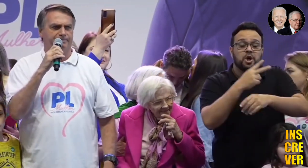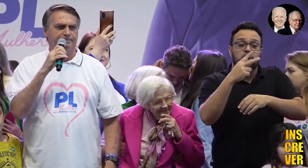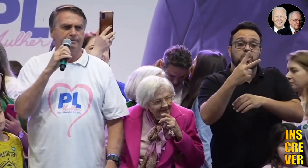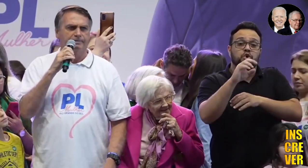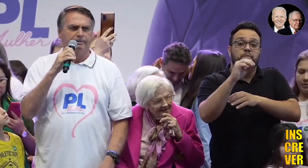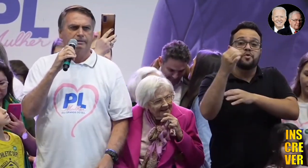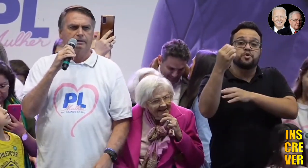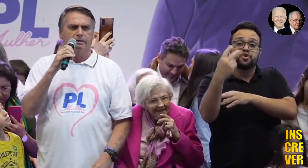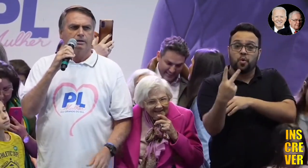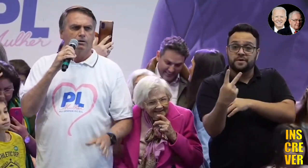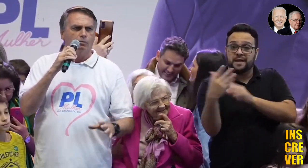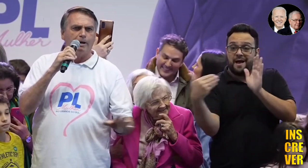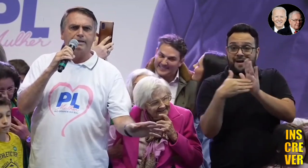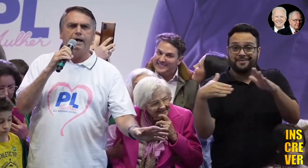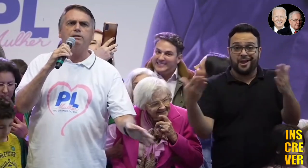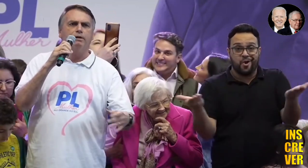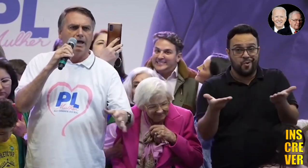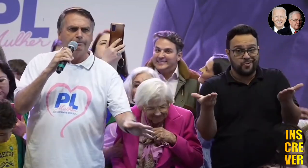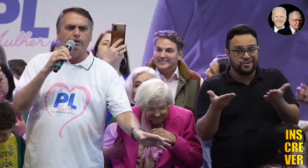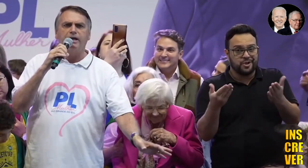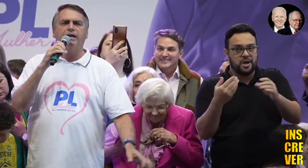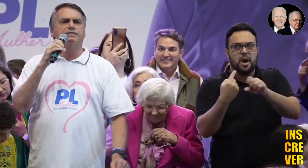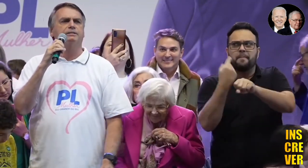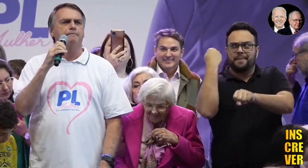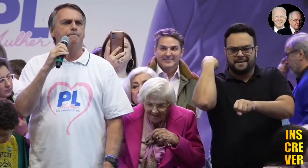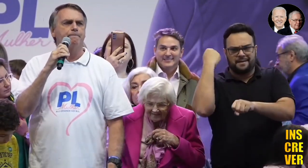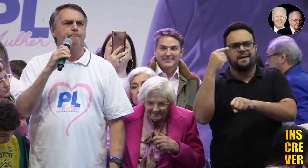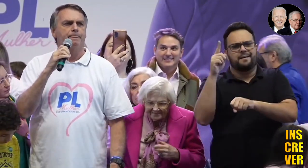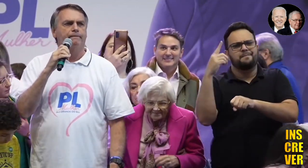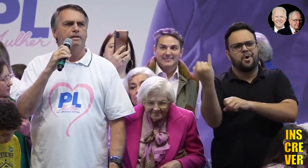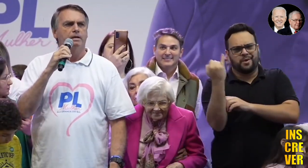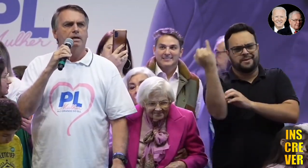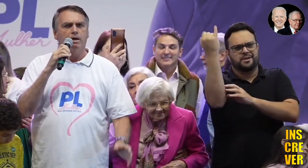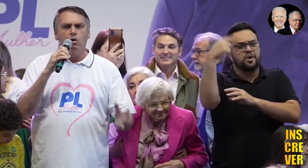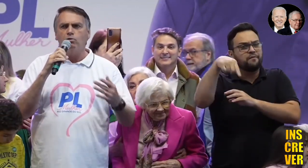seja. O passado é importante.